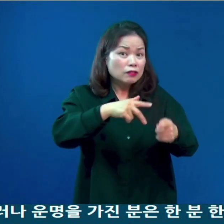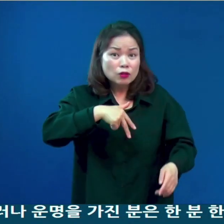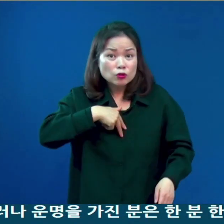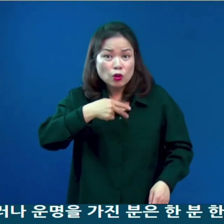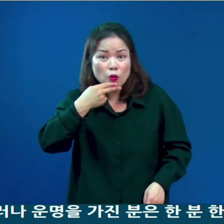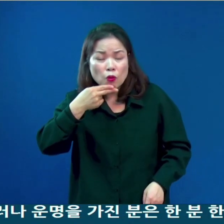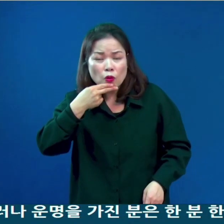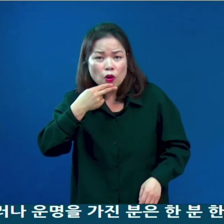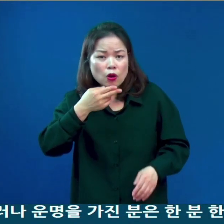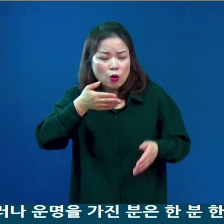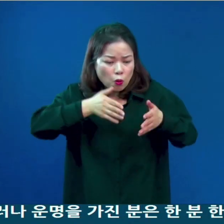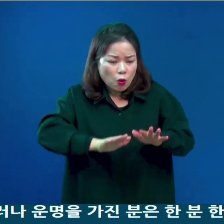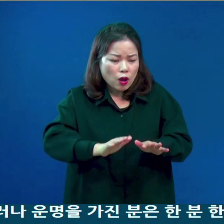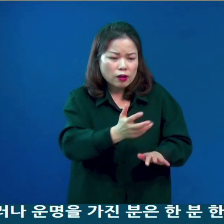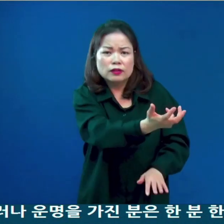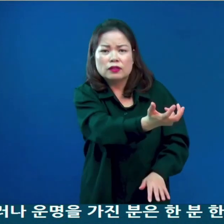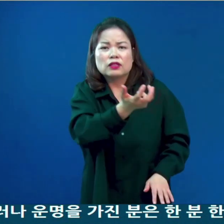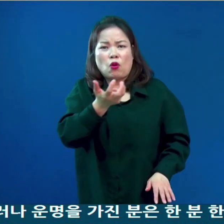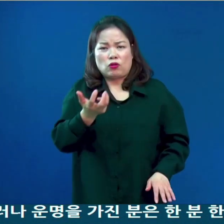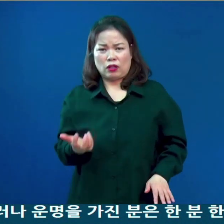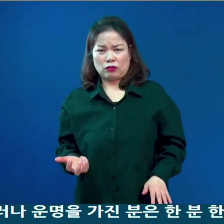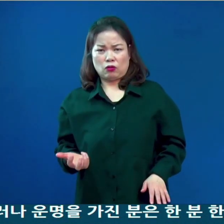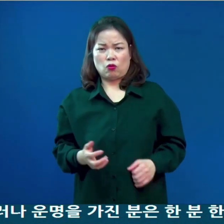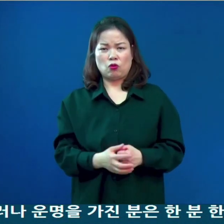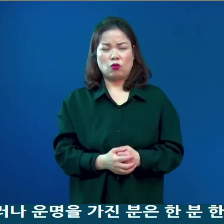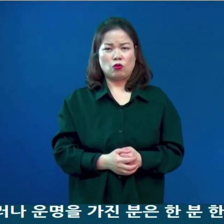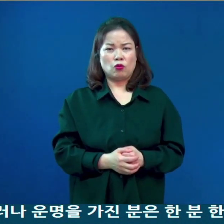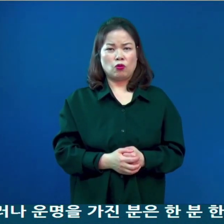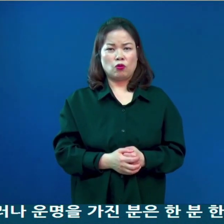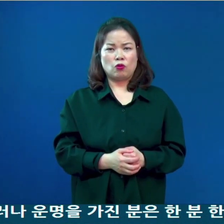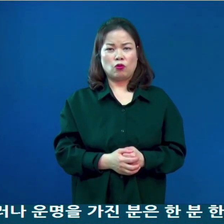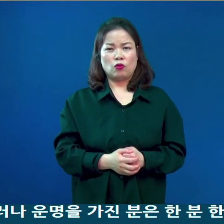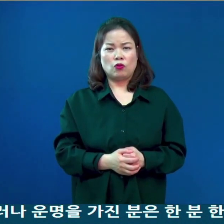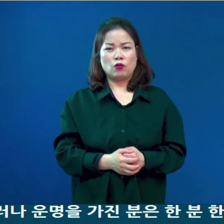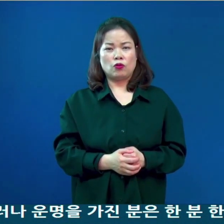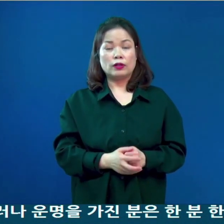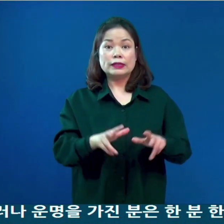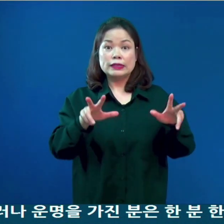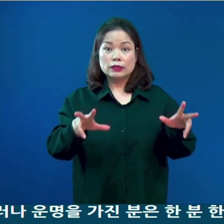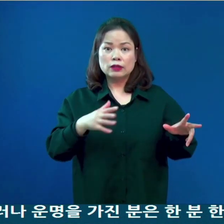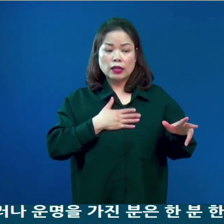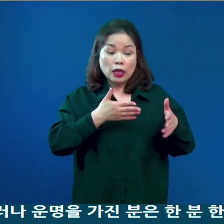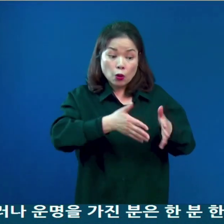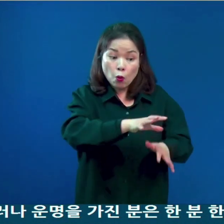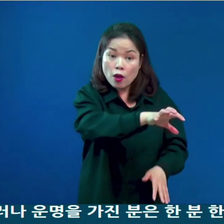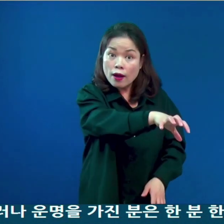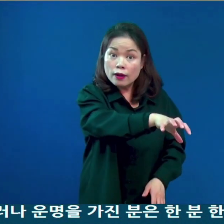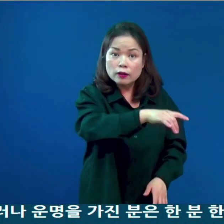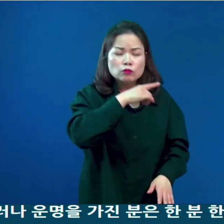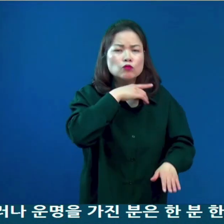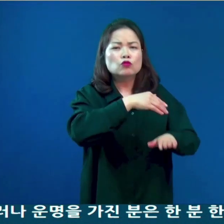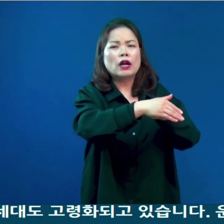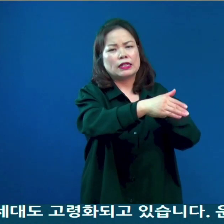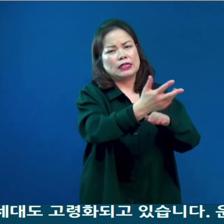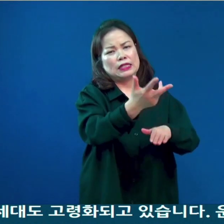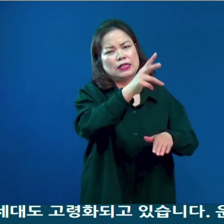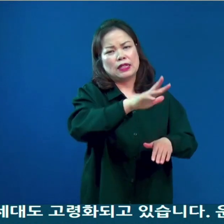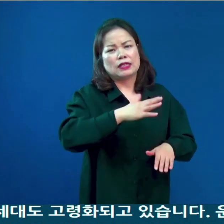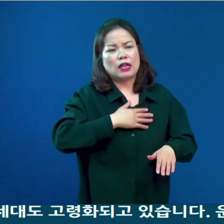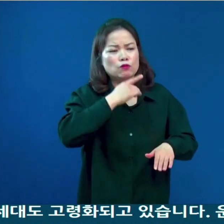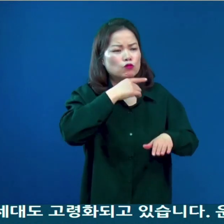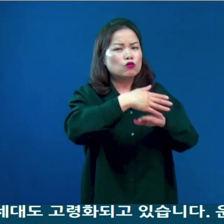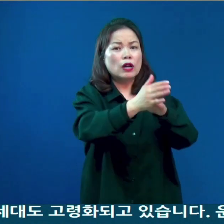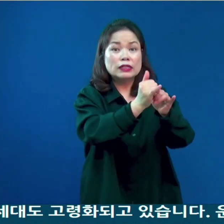고향을 떠나서, 여러분 고향을 떠나서 지금도 내 고향이 북한이지만 나를